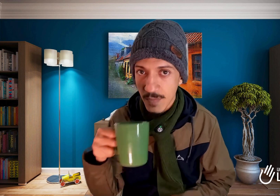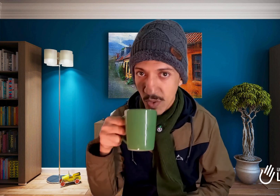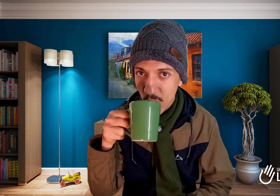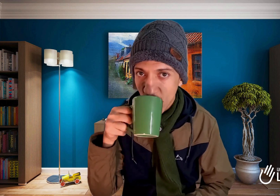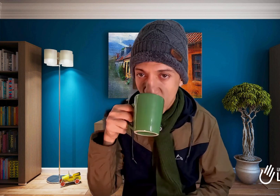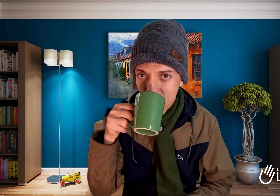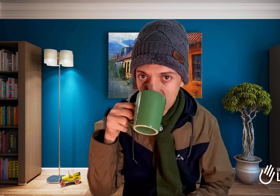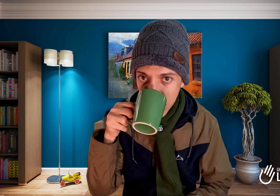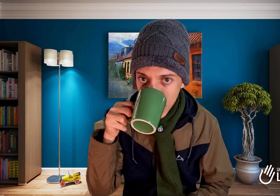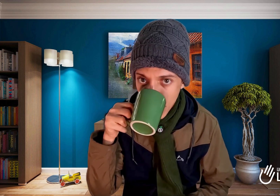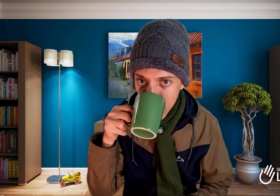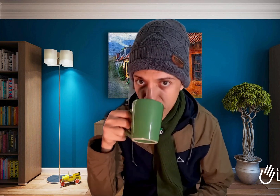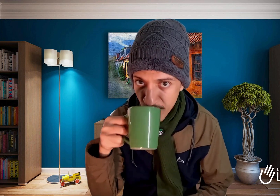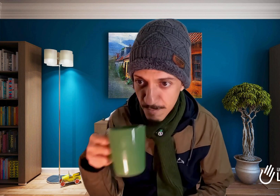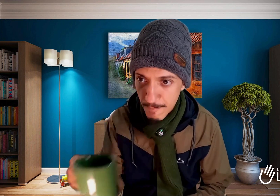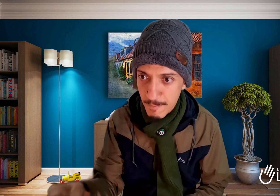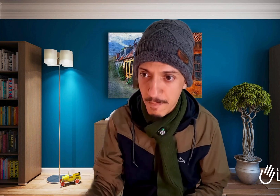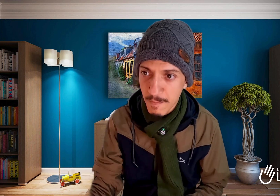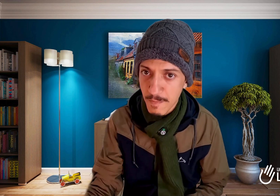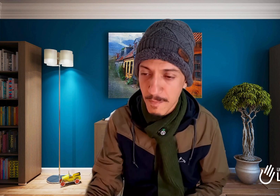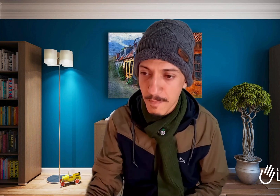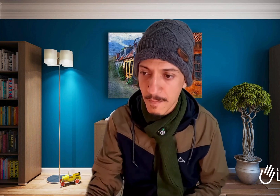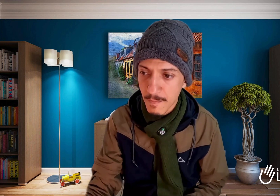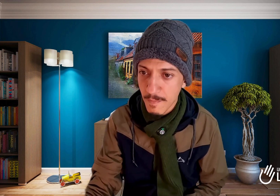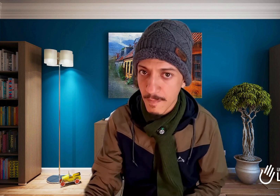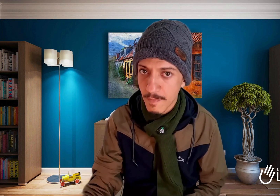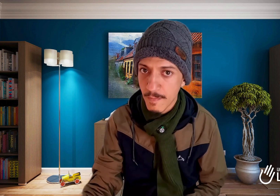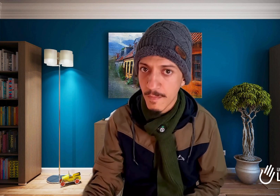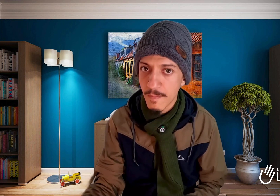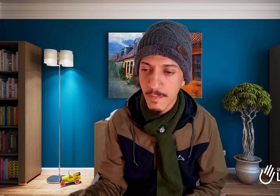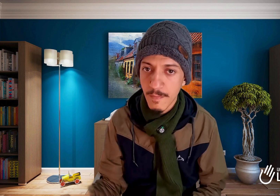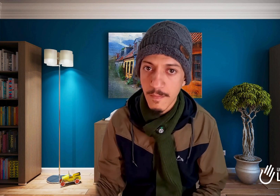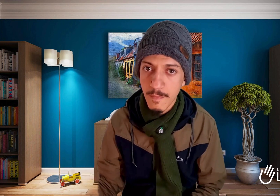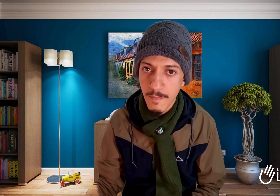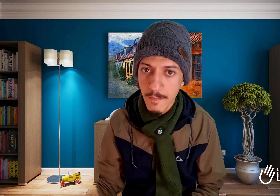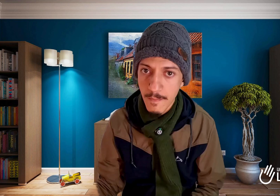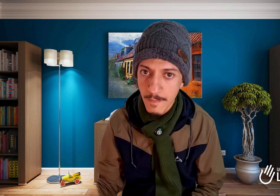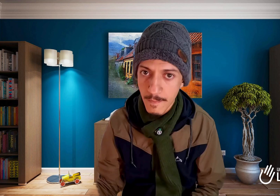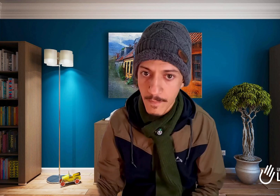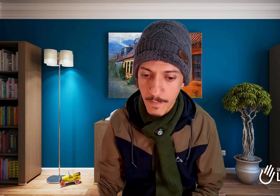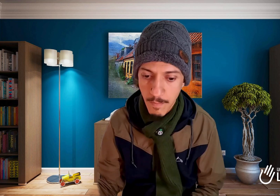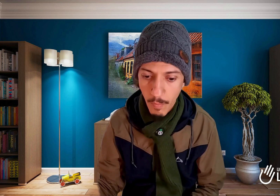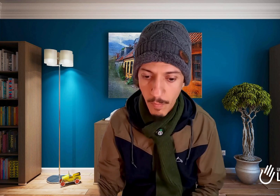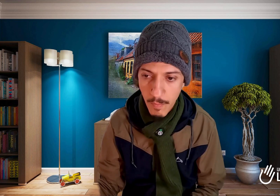Pergunta da Joana: como encontrar grupos para praticar a Libras?